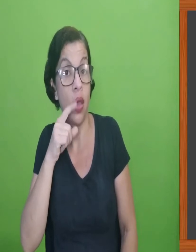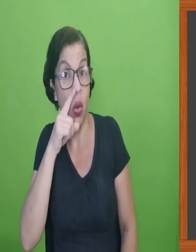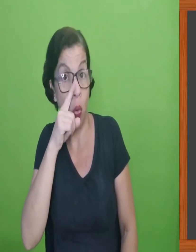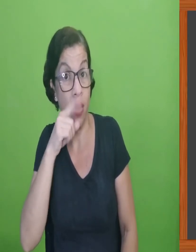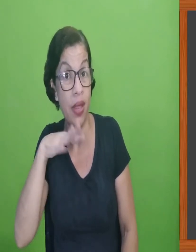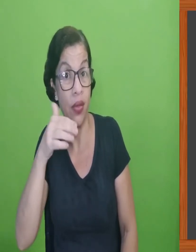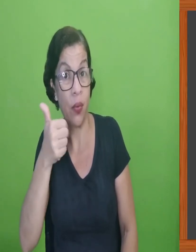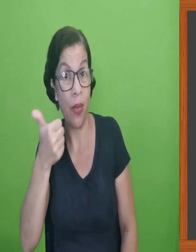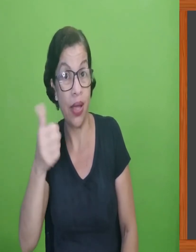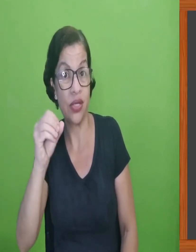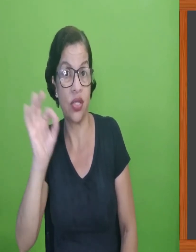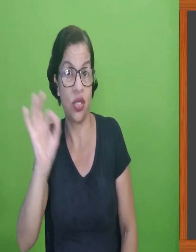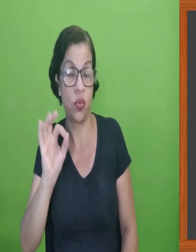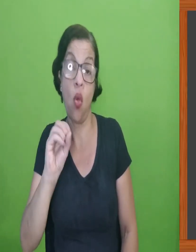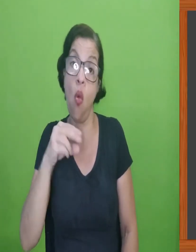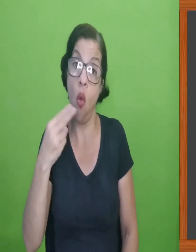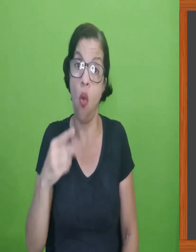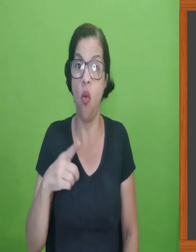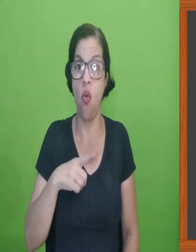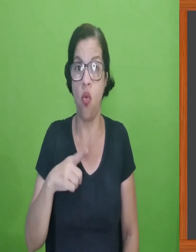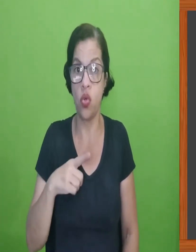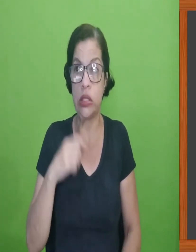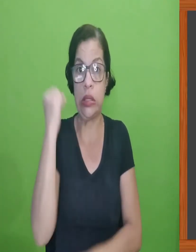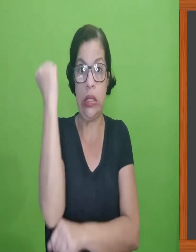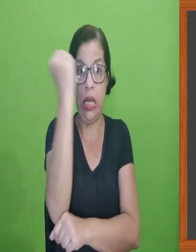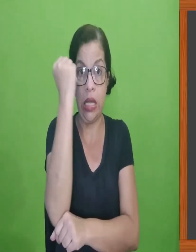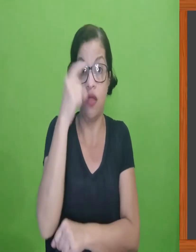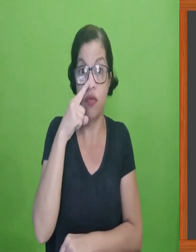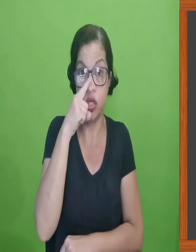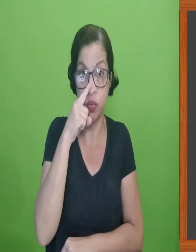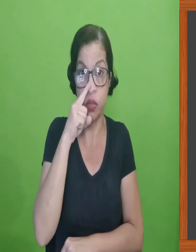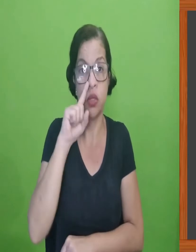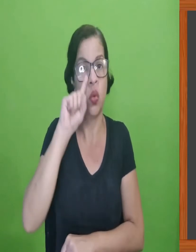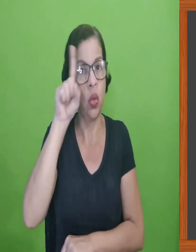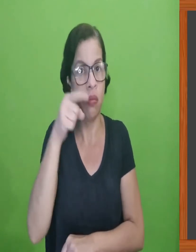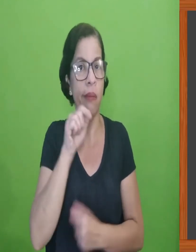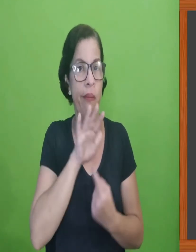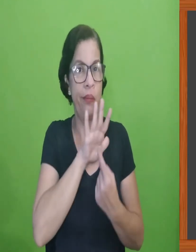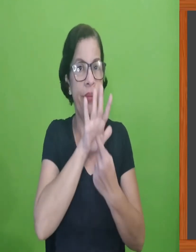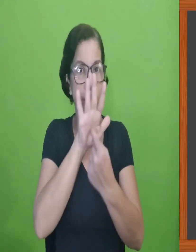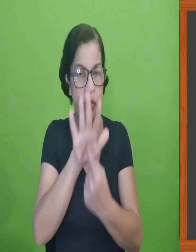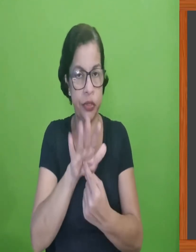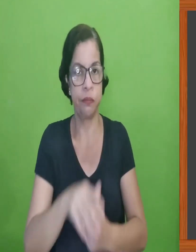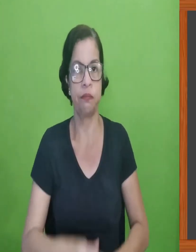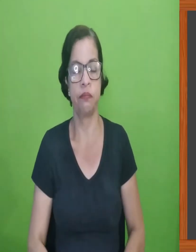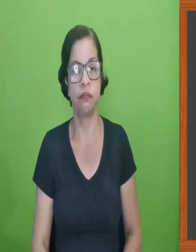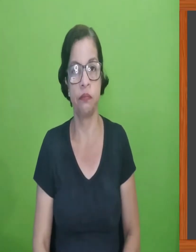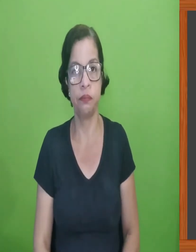acima de 10%, ou se apresentarem agravantes de risco, que serão vistos a seguir.